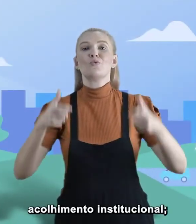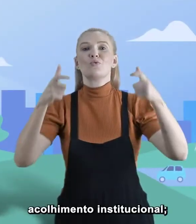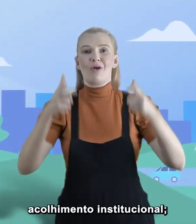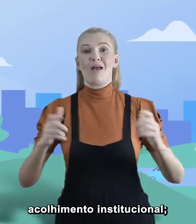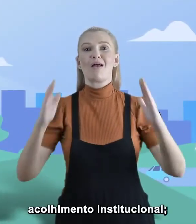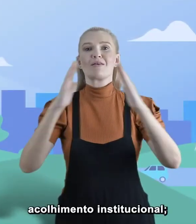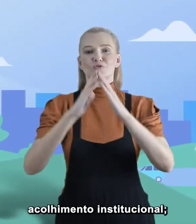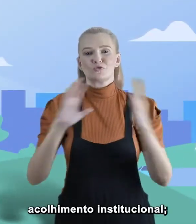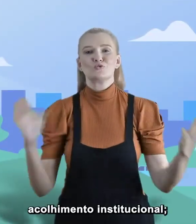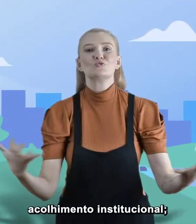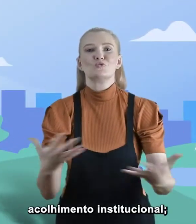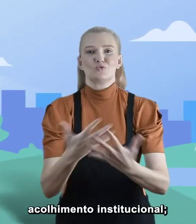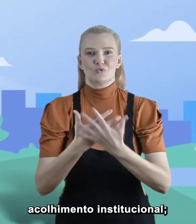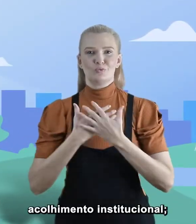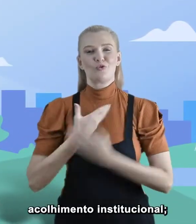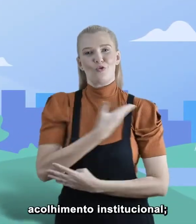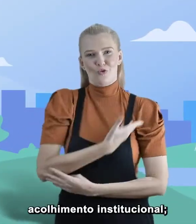Acolhimento institucional.